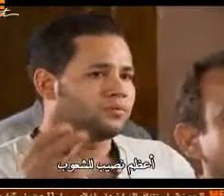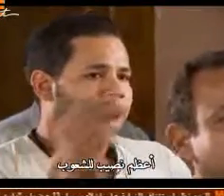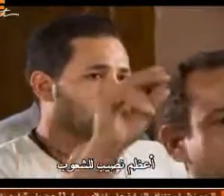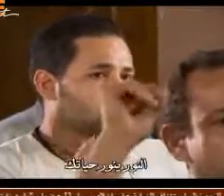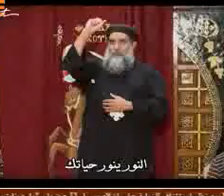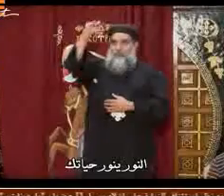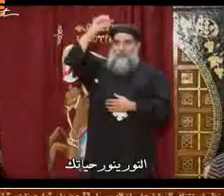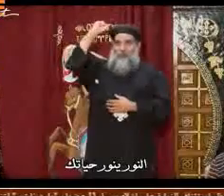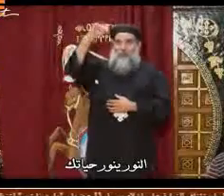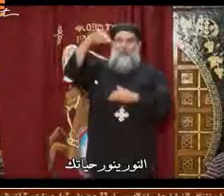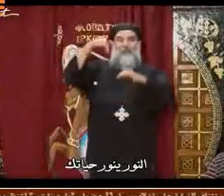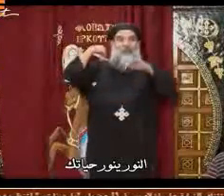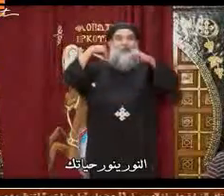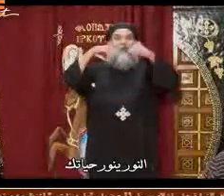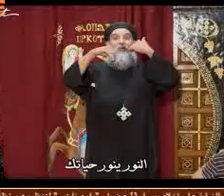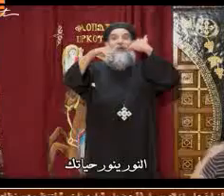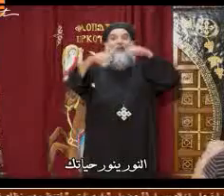للشعوب، النور ينور